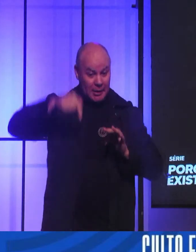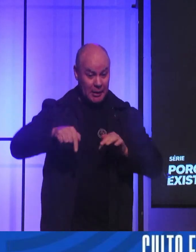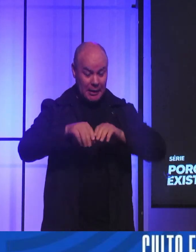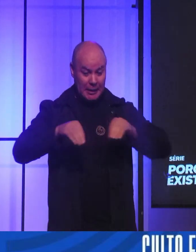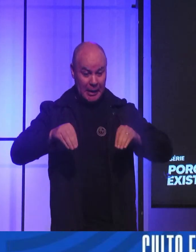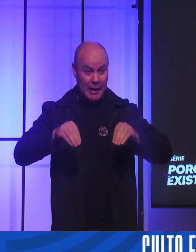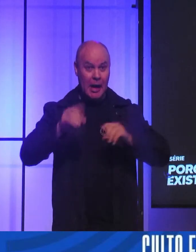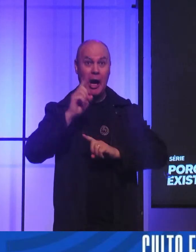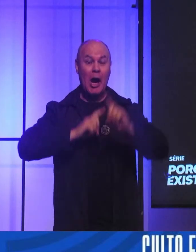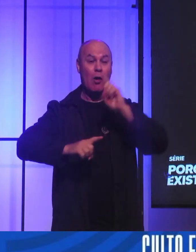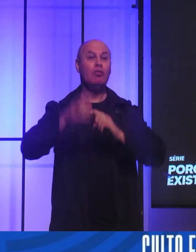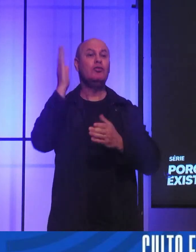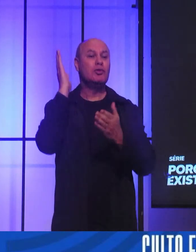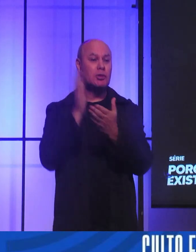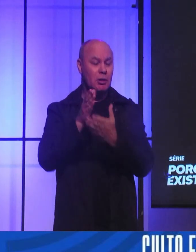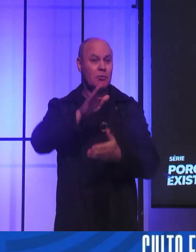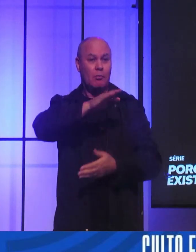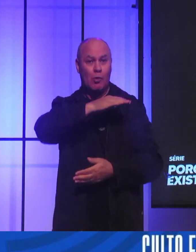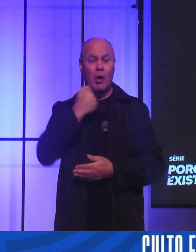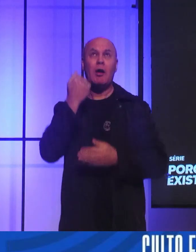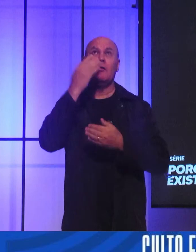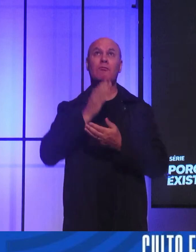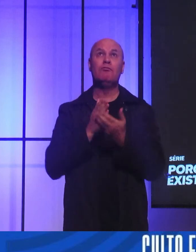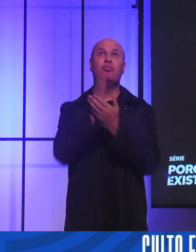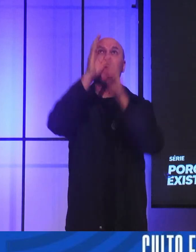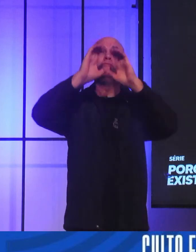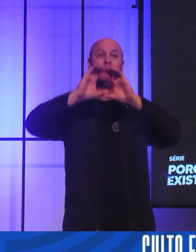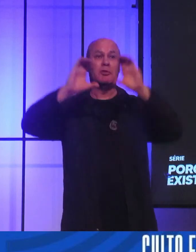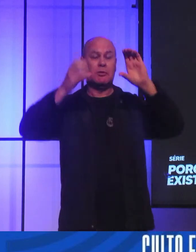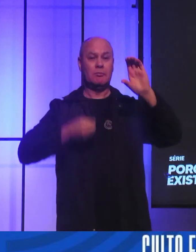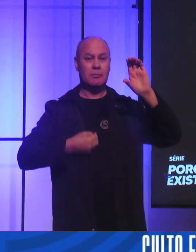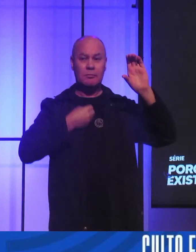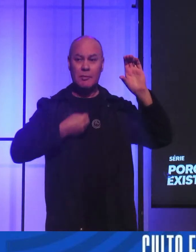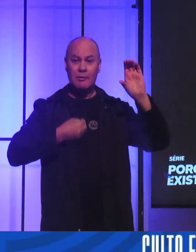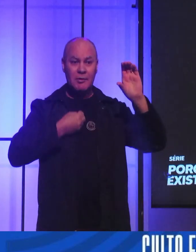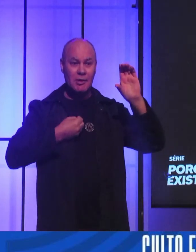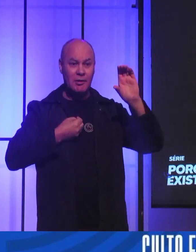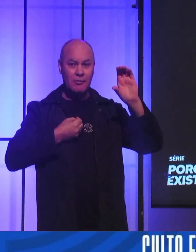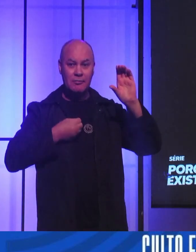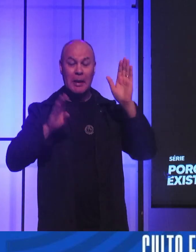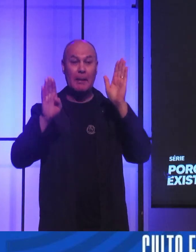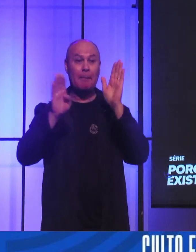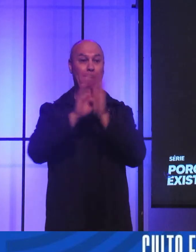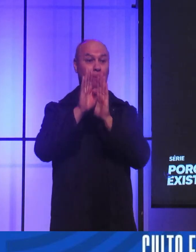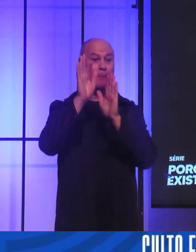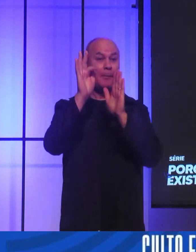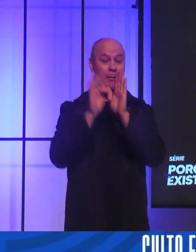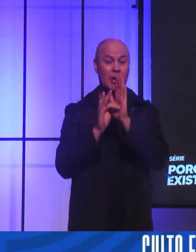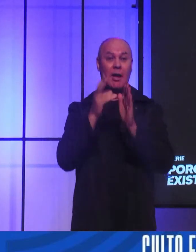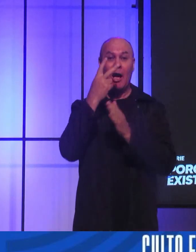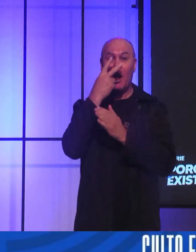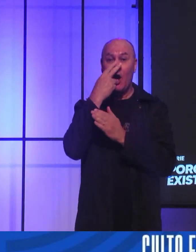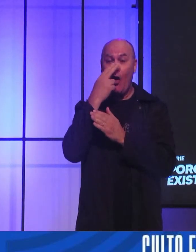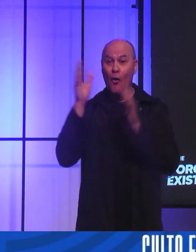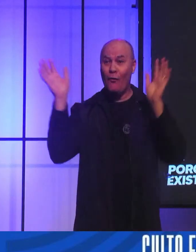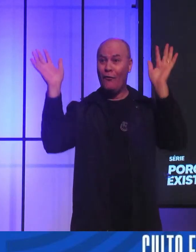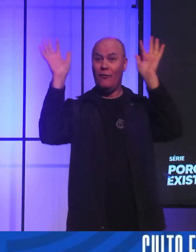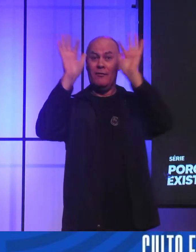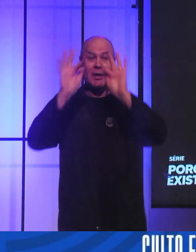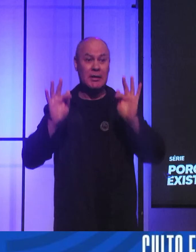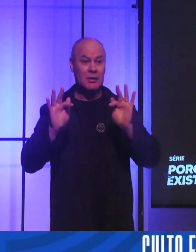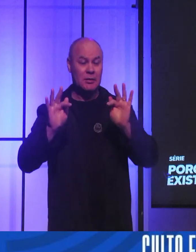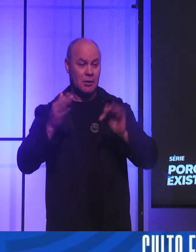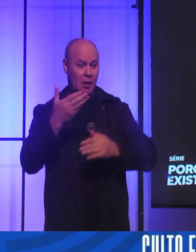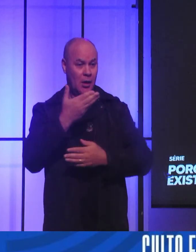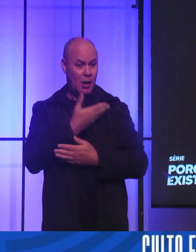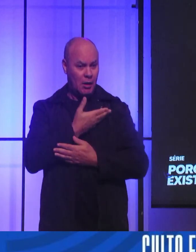o Senhor. E essa família é uma família feliz, é uma família amiga. Por quê? Porque temos um Pai